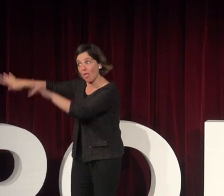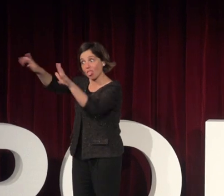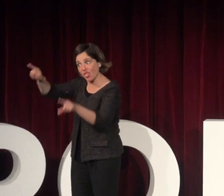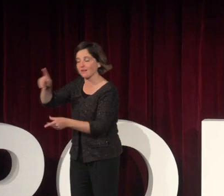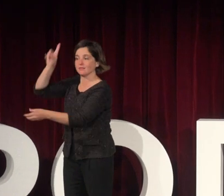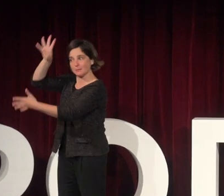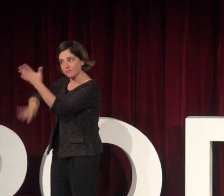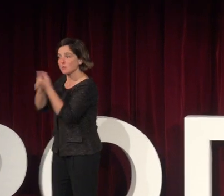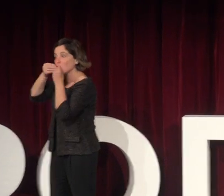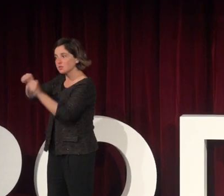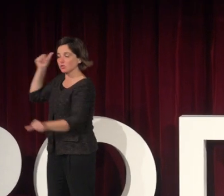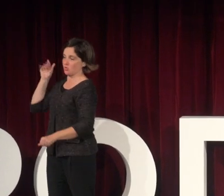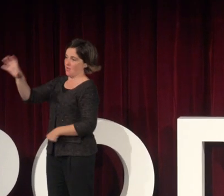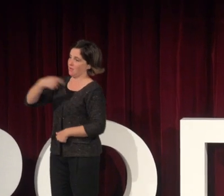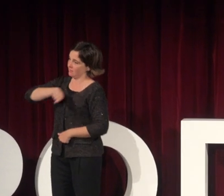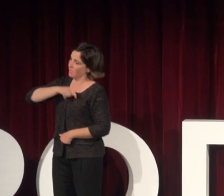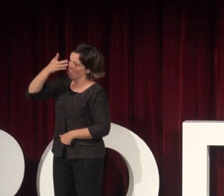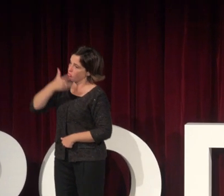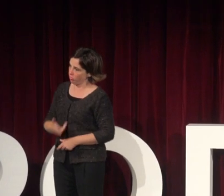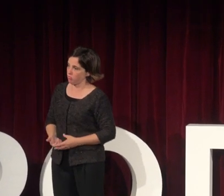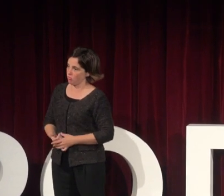porque conocemos la historia de nuestra patria.